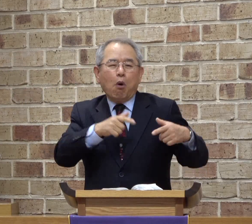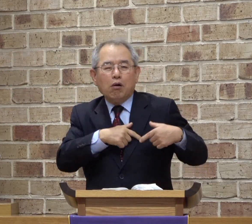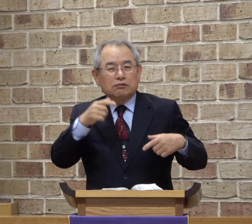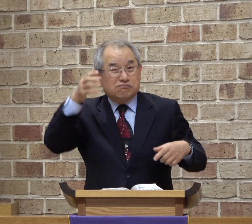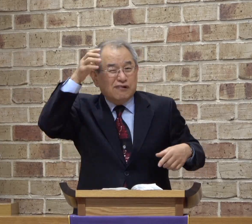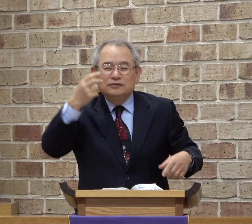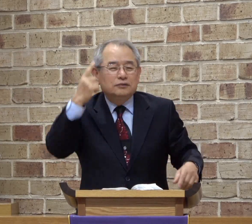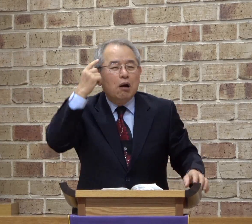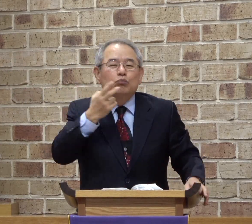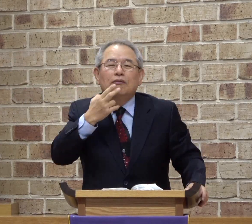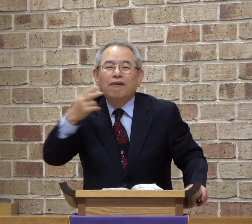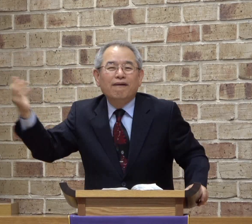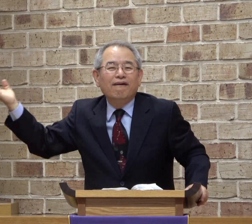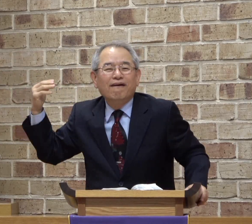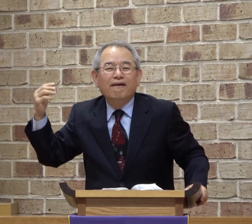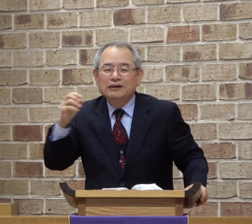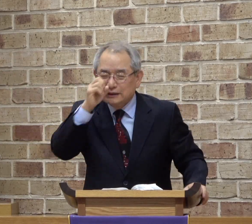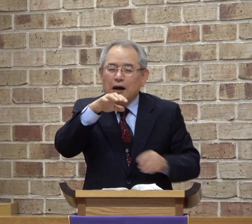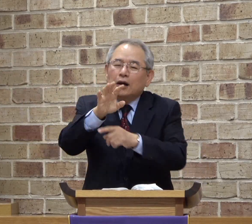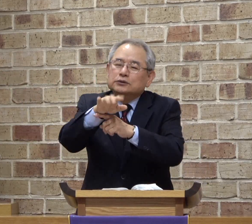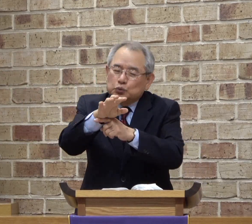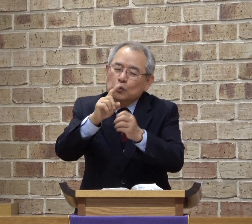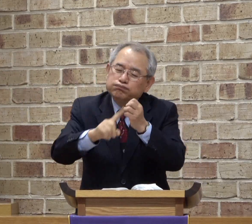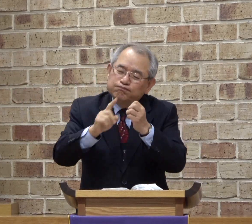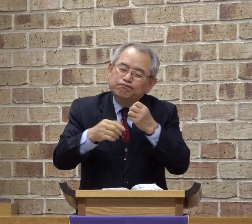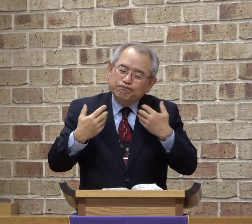그런 많은 사람들이 따르는 삶을 살았는데 왜 그분이 자살하셨을까요?